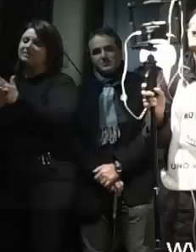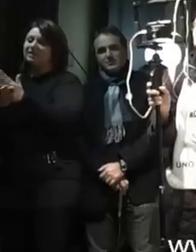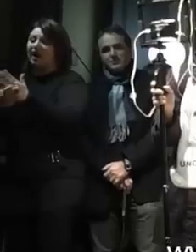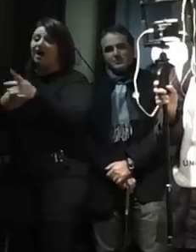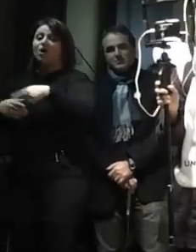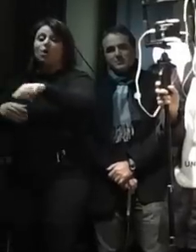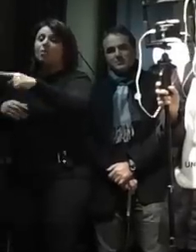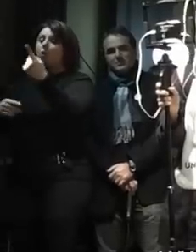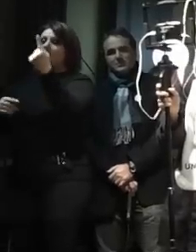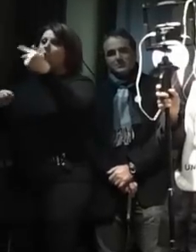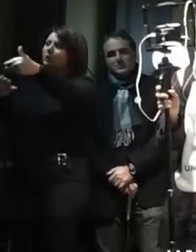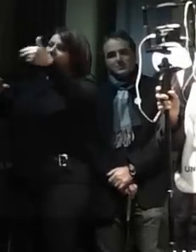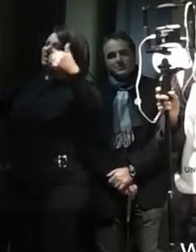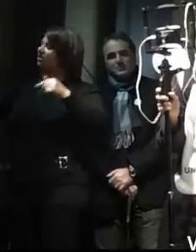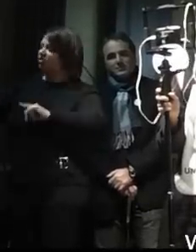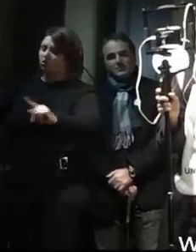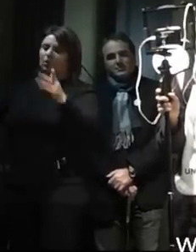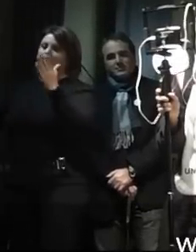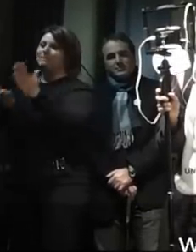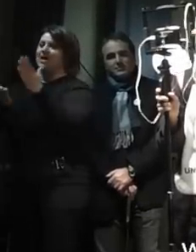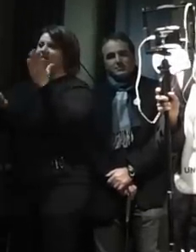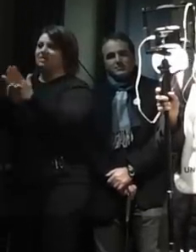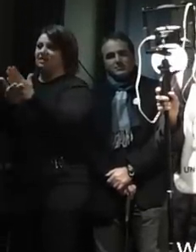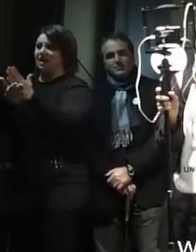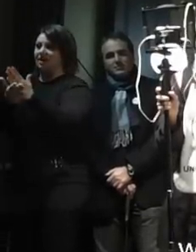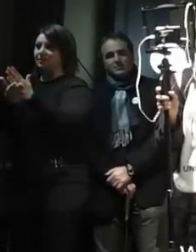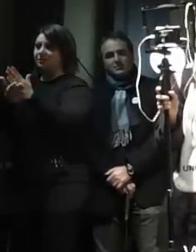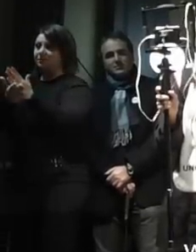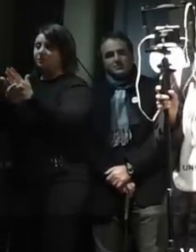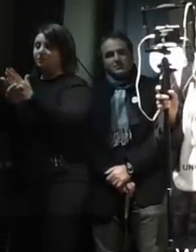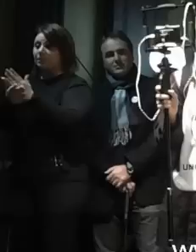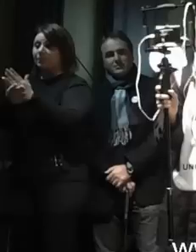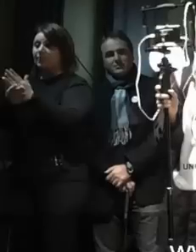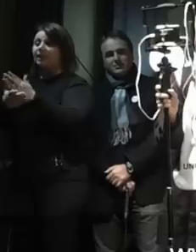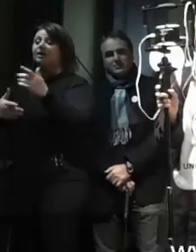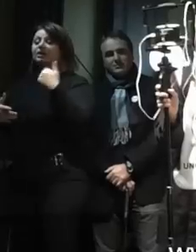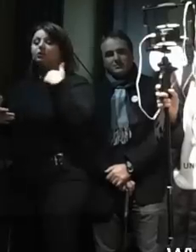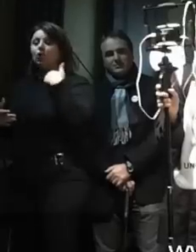deve rimanere indietro. Ecco perché noi, ma semplicemente